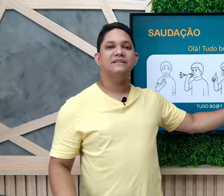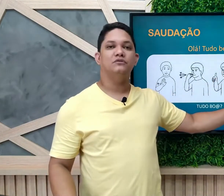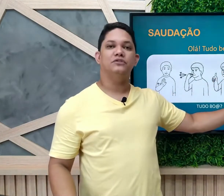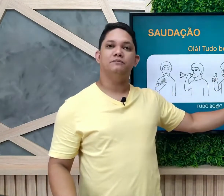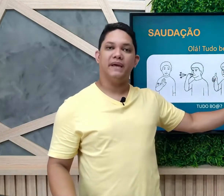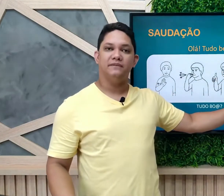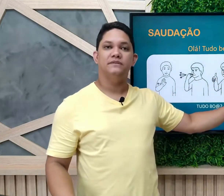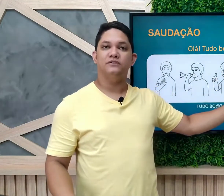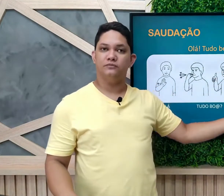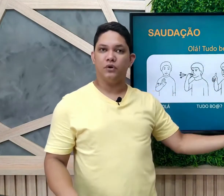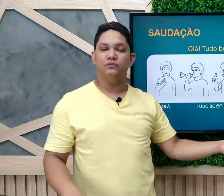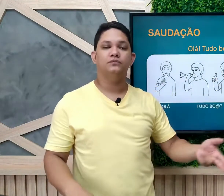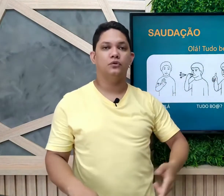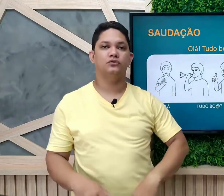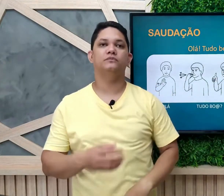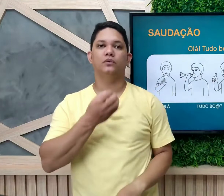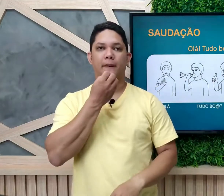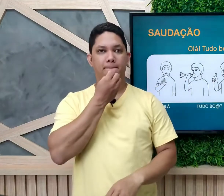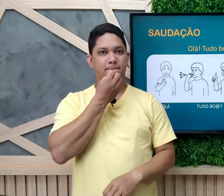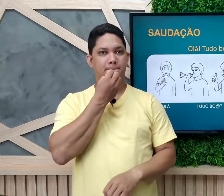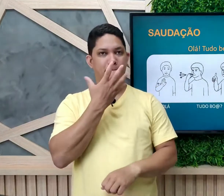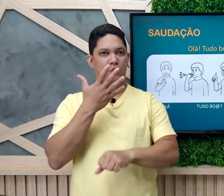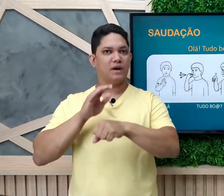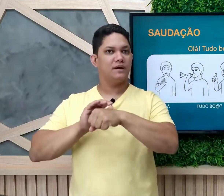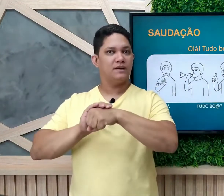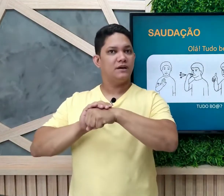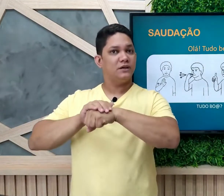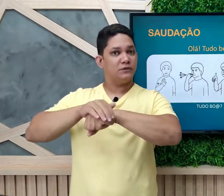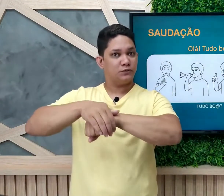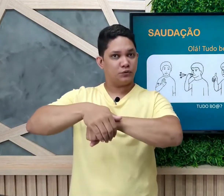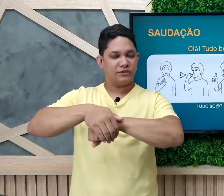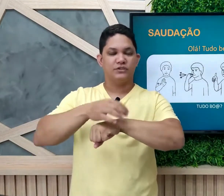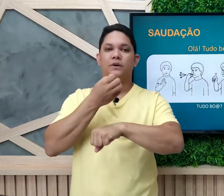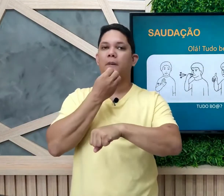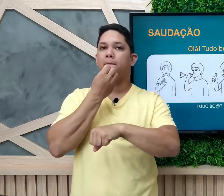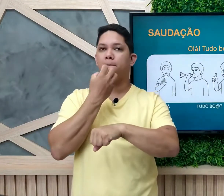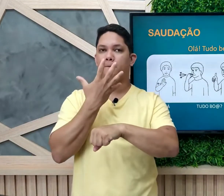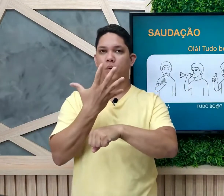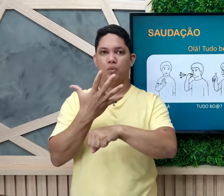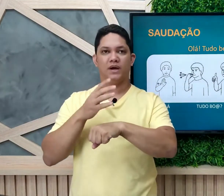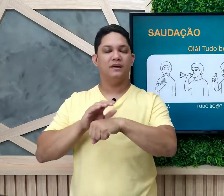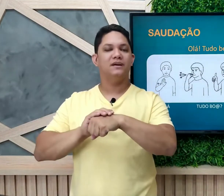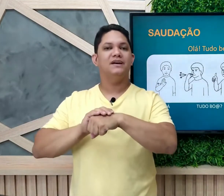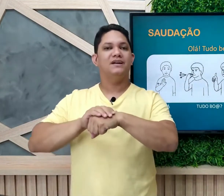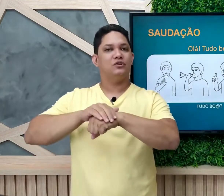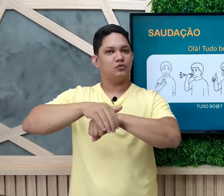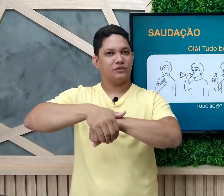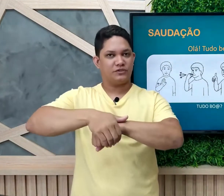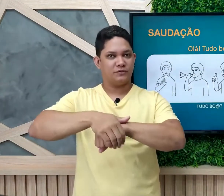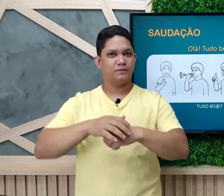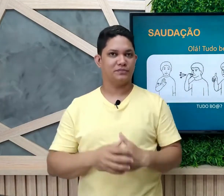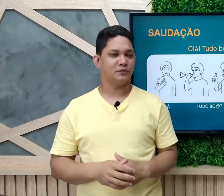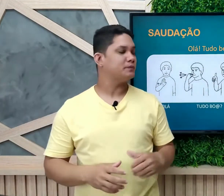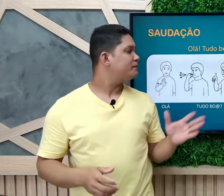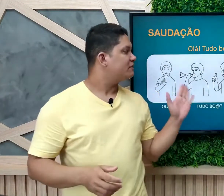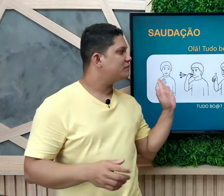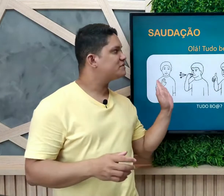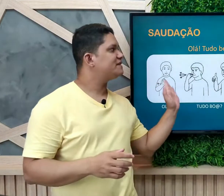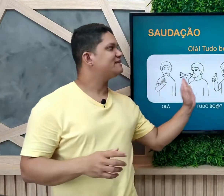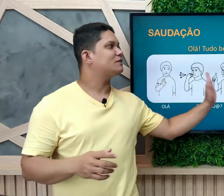sinal de bem, de bom ou de boa. Boa noite. Boa noite. Pronto. Vamos ver então